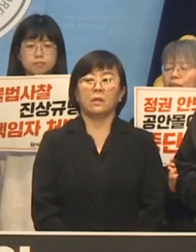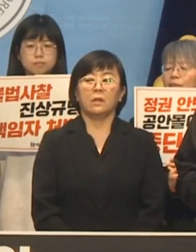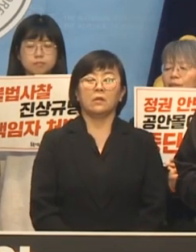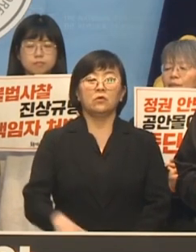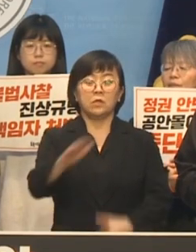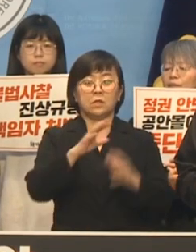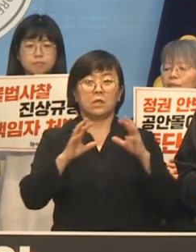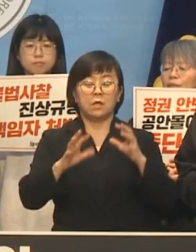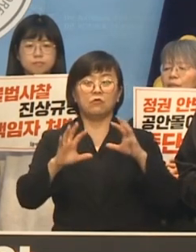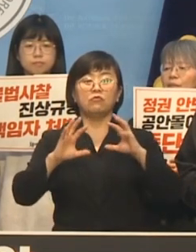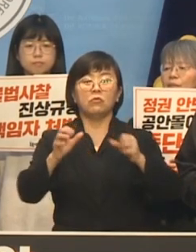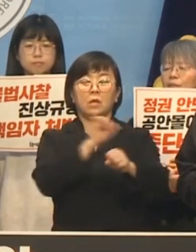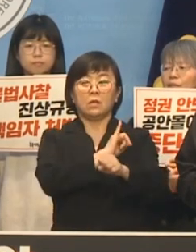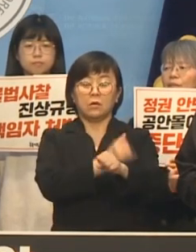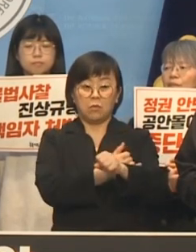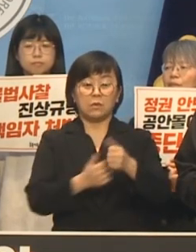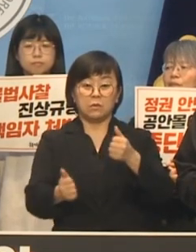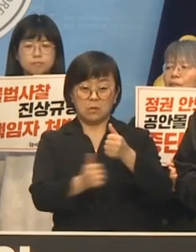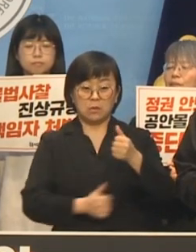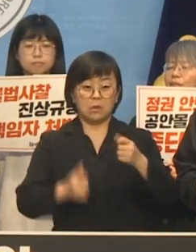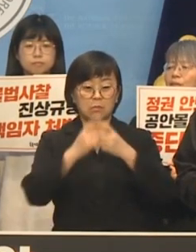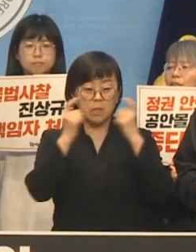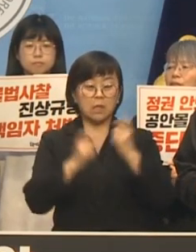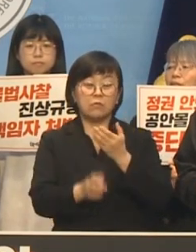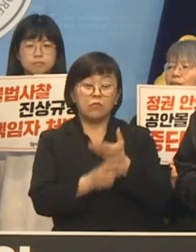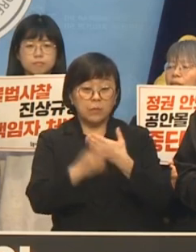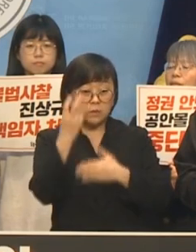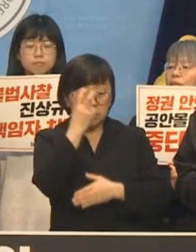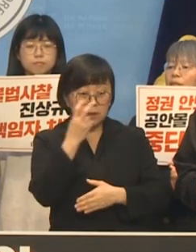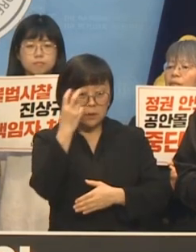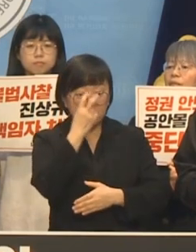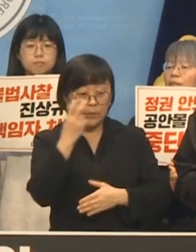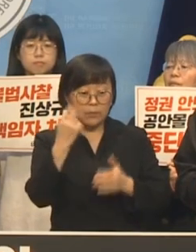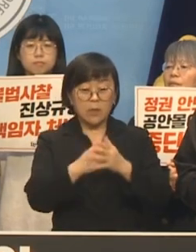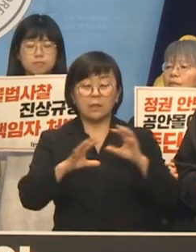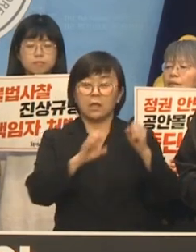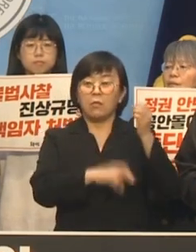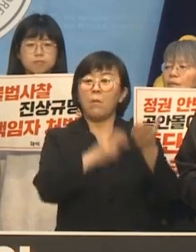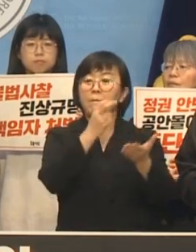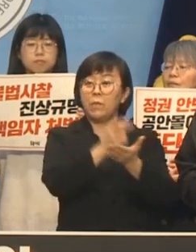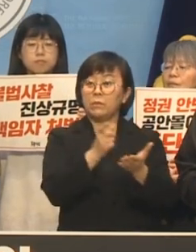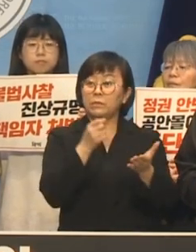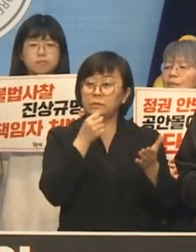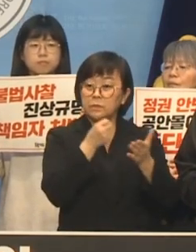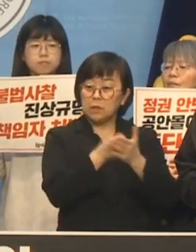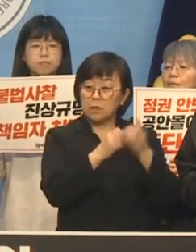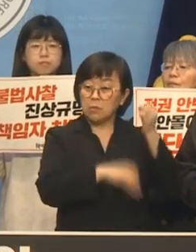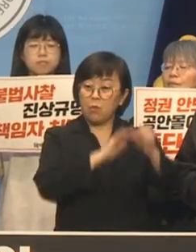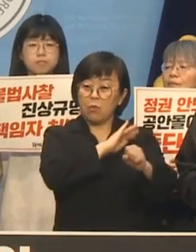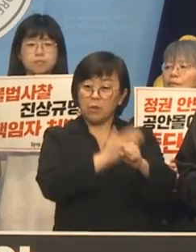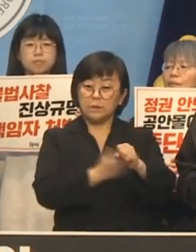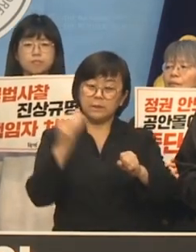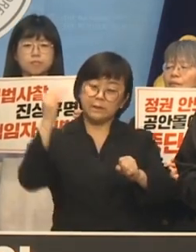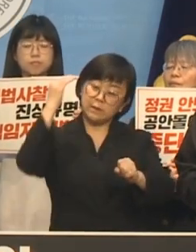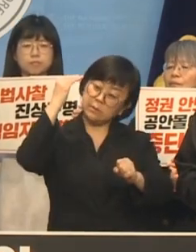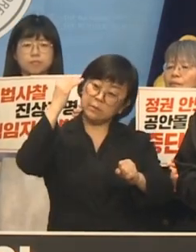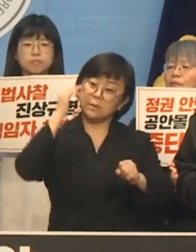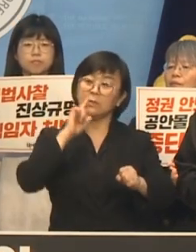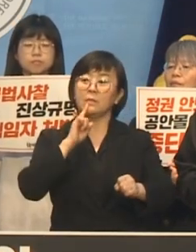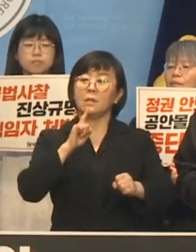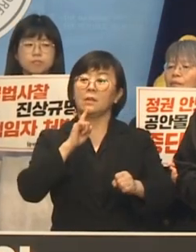우리나라 국가인권위원회가 이러한 민간인 사찰 문제는 헌법에서 정하는 기본권 침해